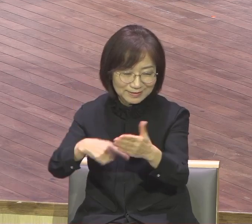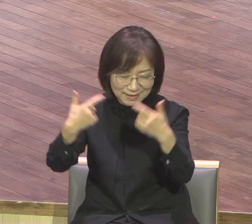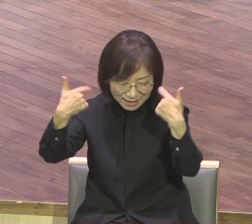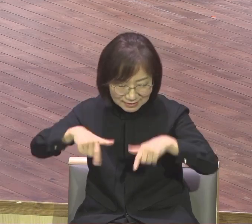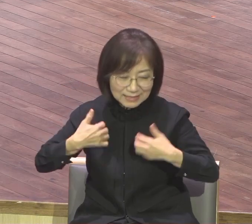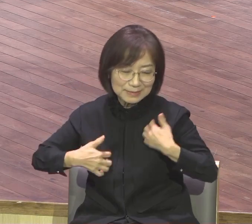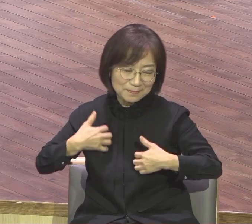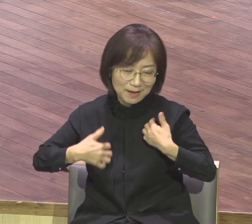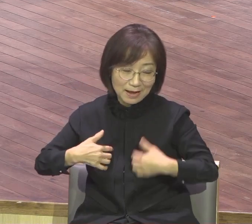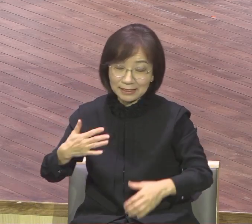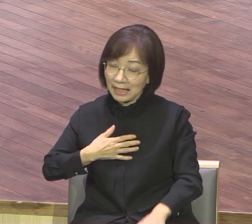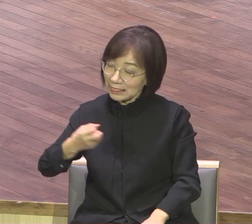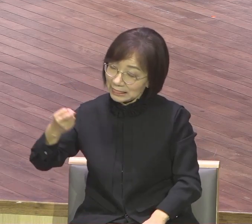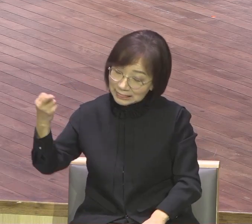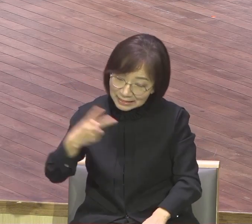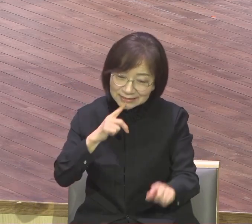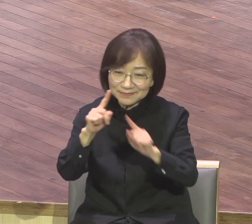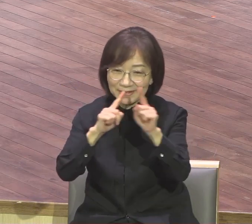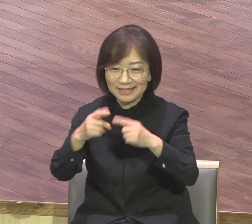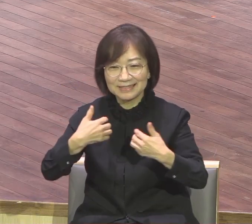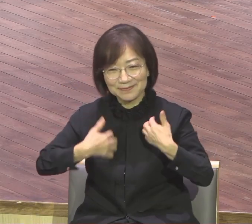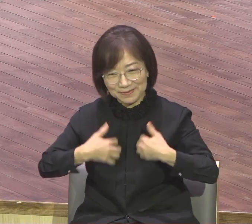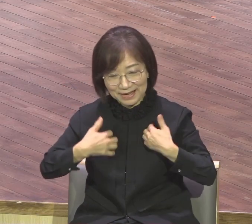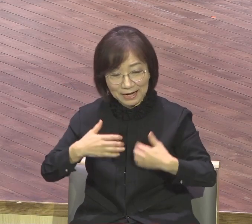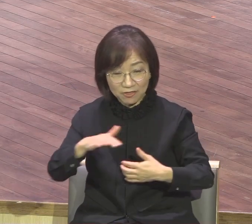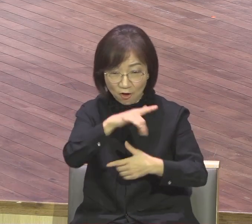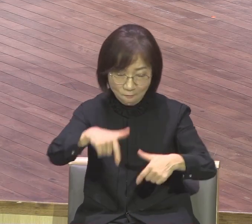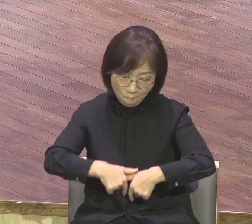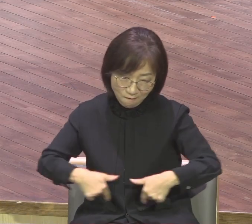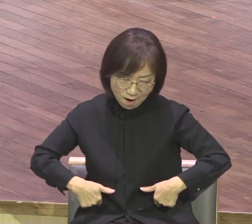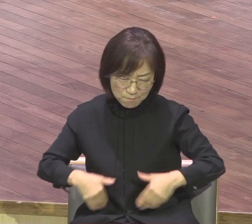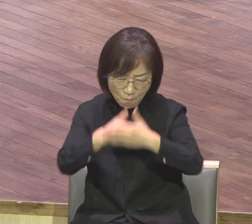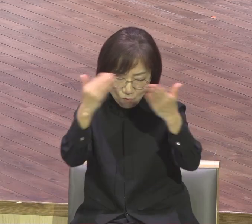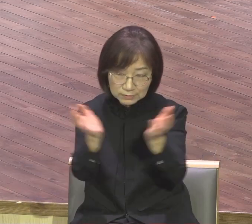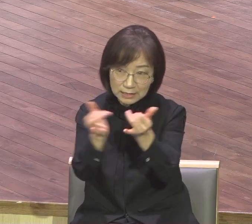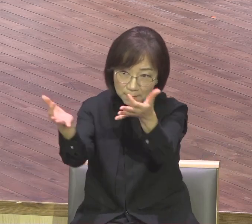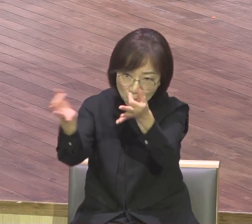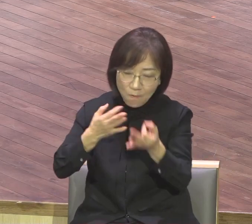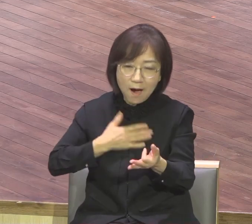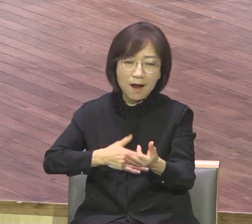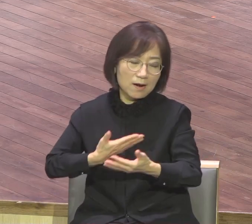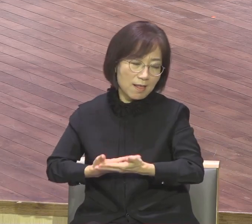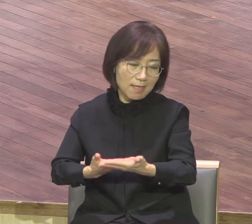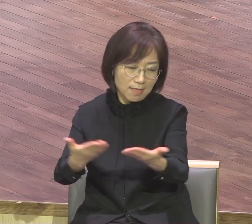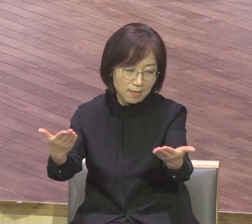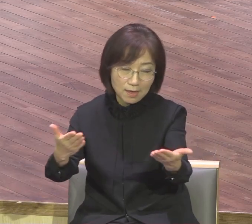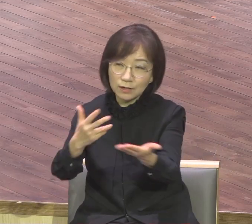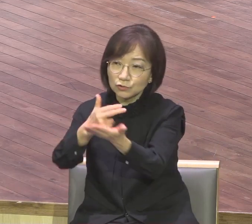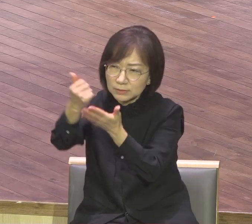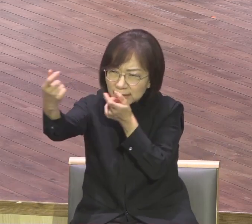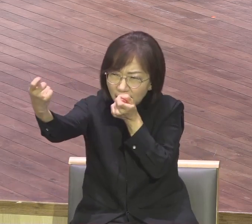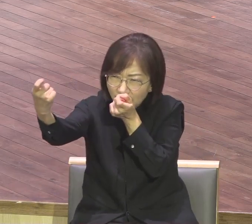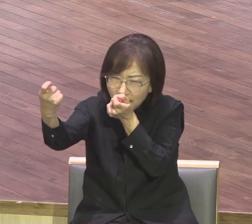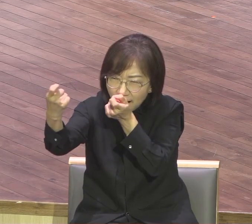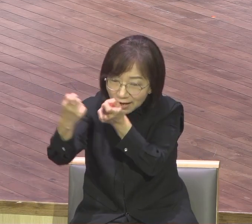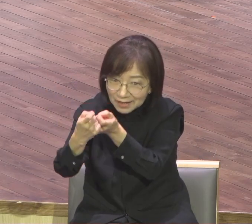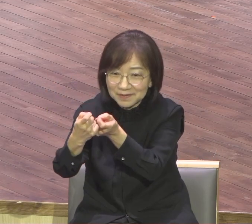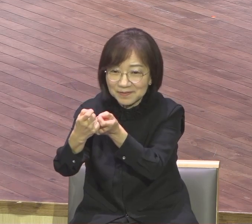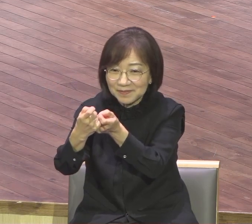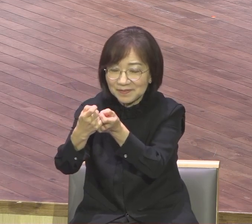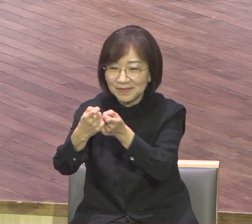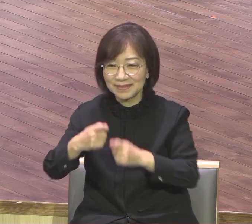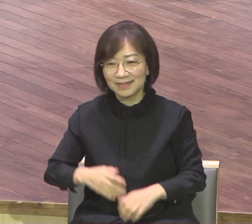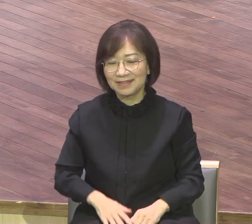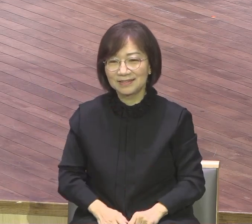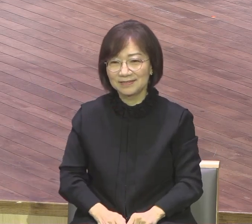내가 다시 말하노니 기뻐하라. 너희 관용을 모든 사람에게 알게 하라. 주께서 가까우시니라. Regocijaos en el Señor